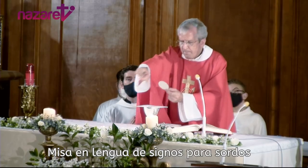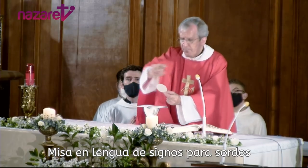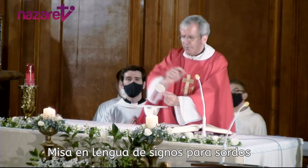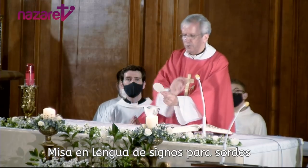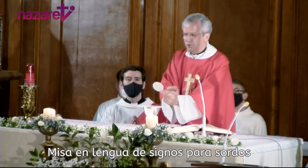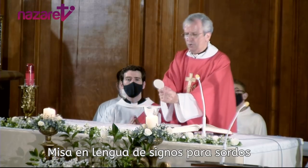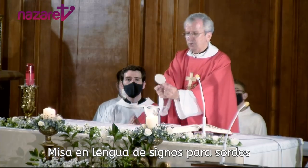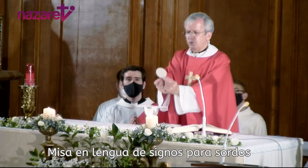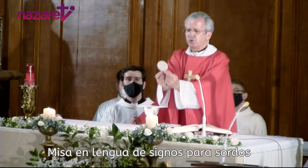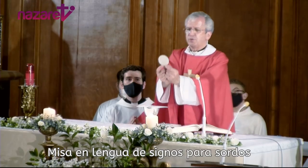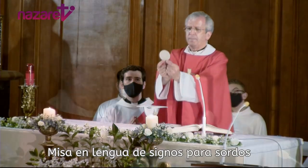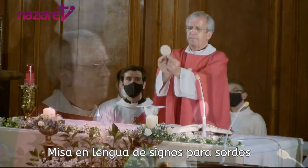por vosotros.